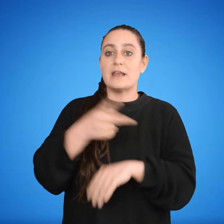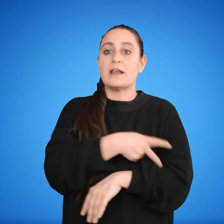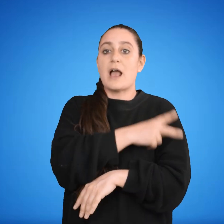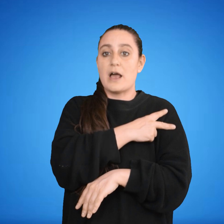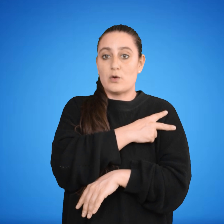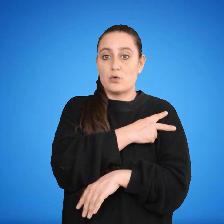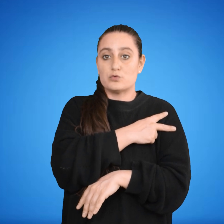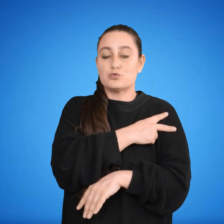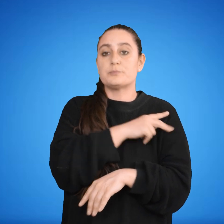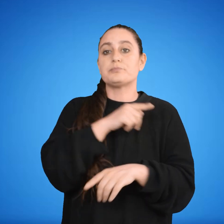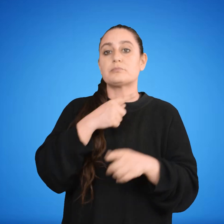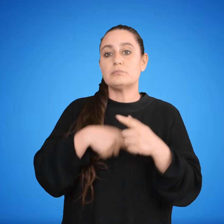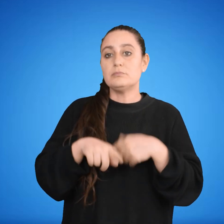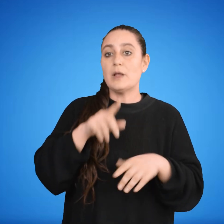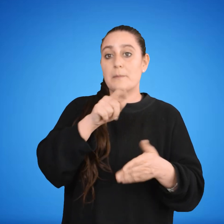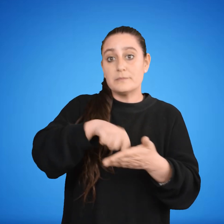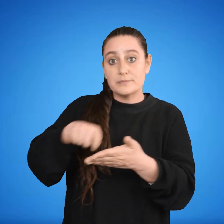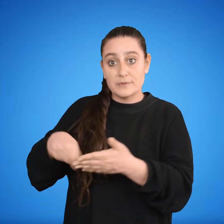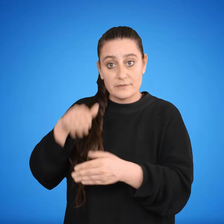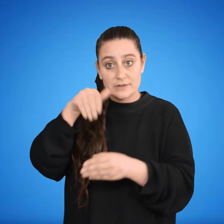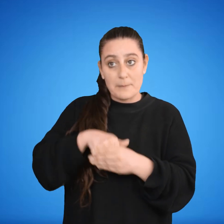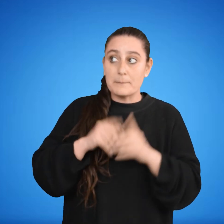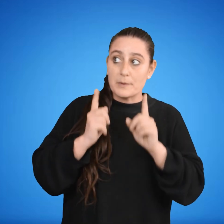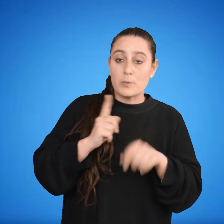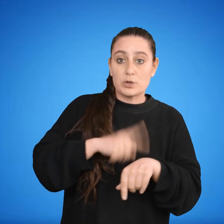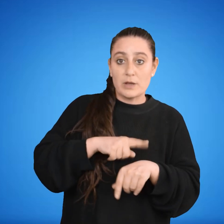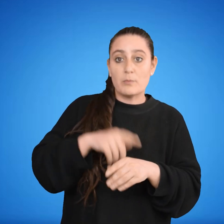sometidas al plebiscito, simultáneamente se votará para esos cargos por el